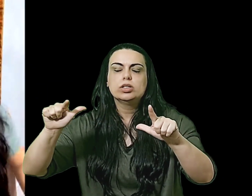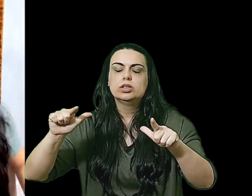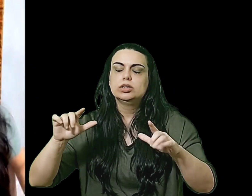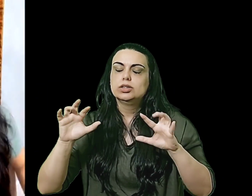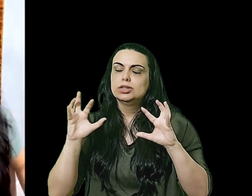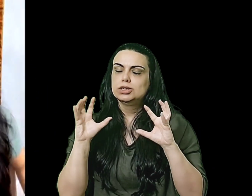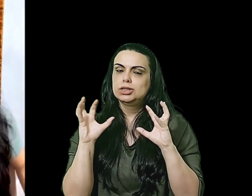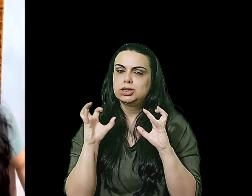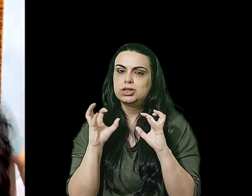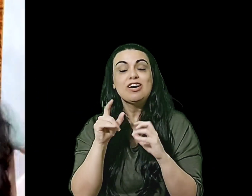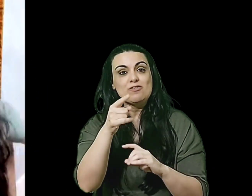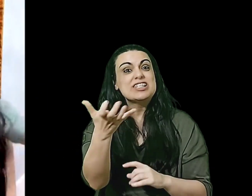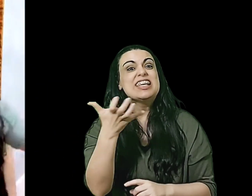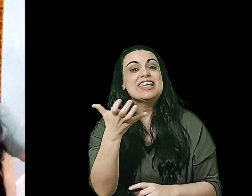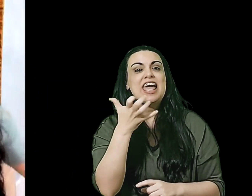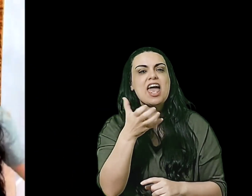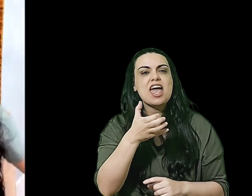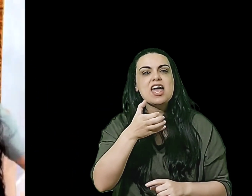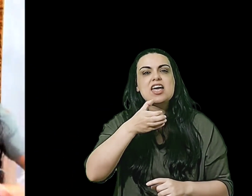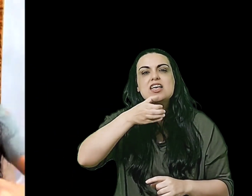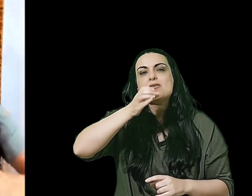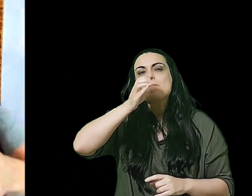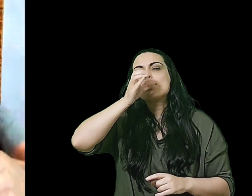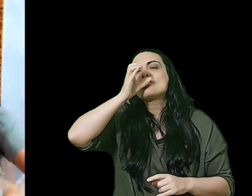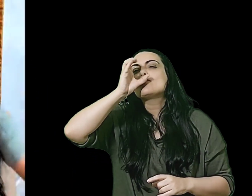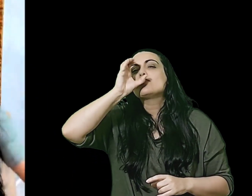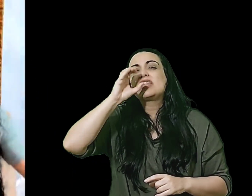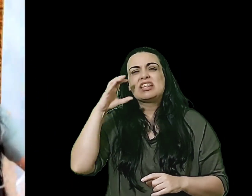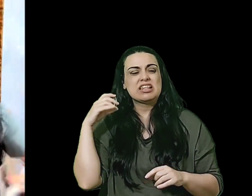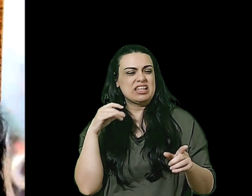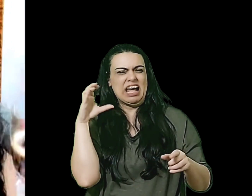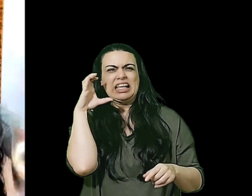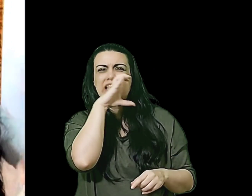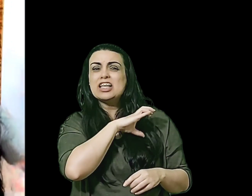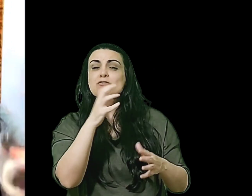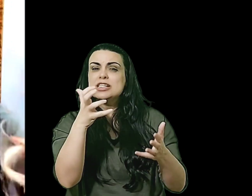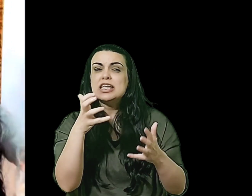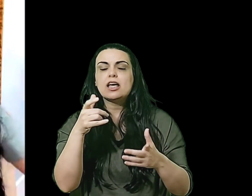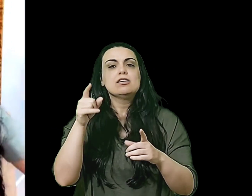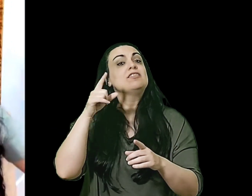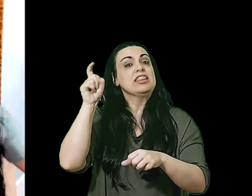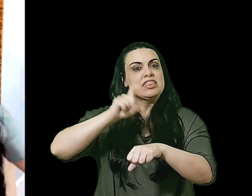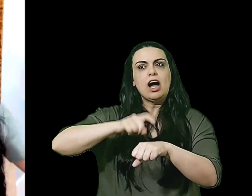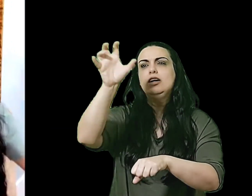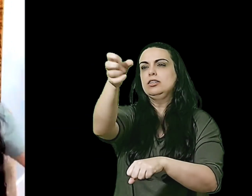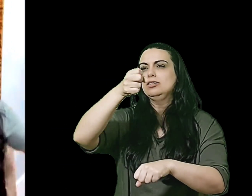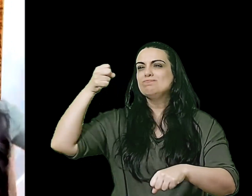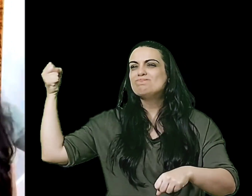tem gelo. Você tá querendo beber algo quente, tá quente, você quer